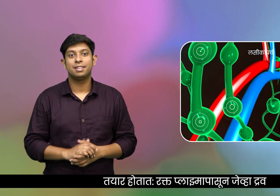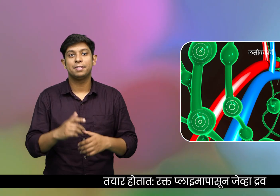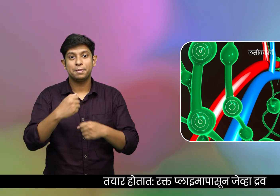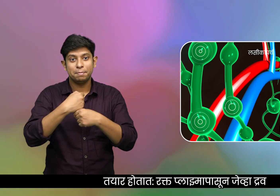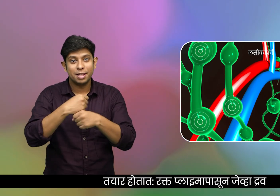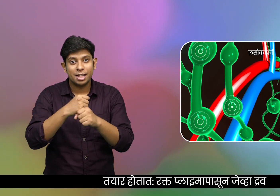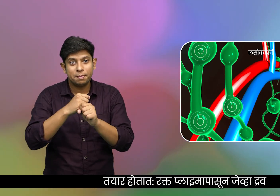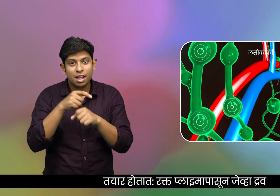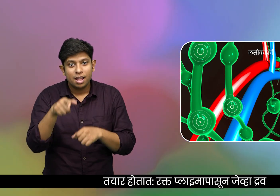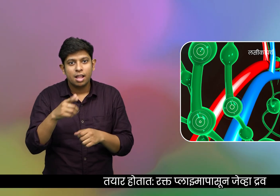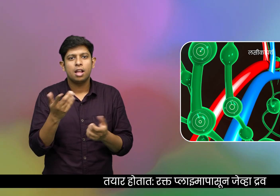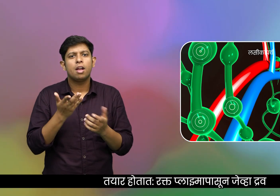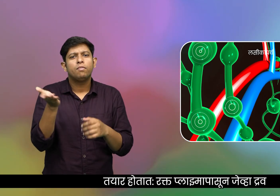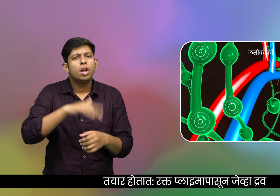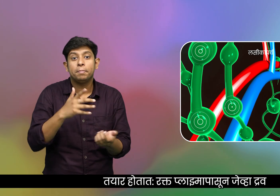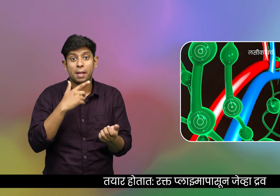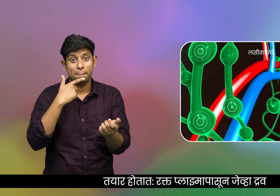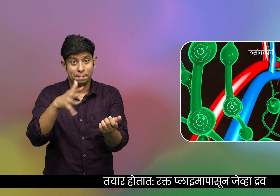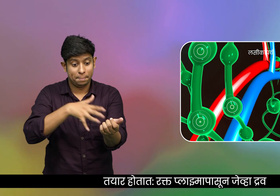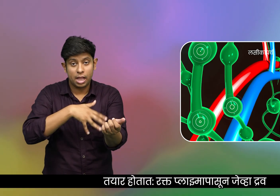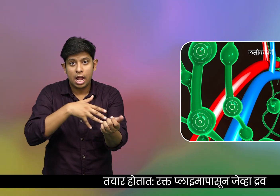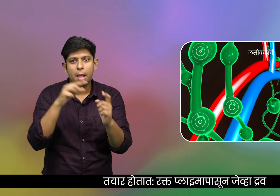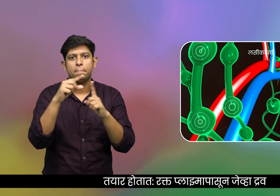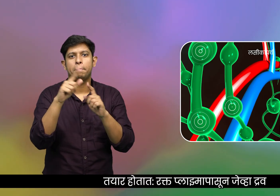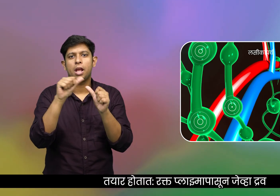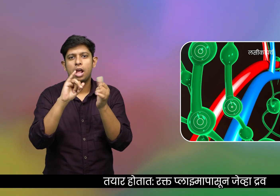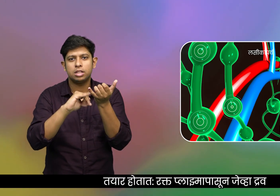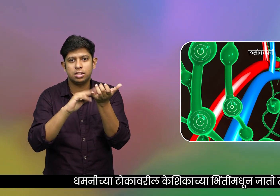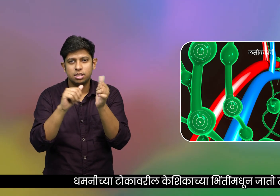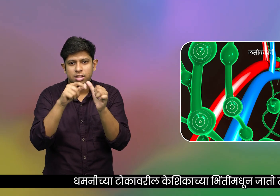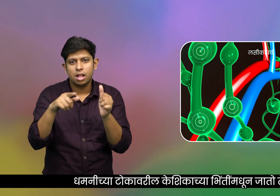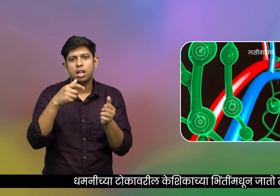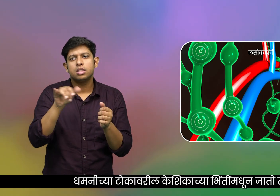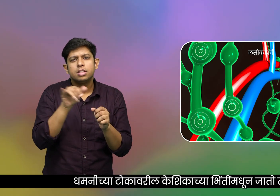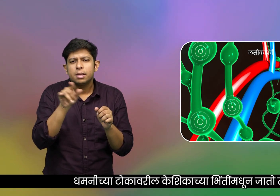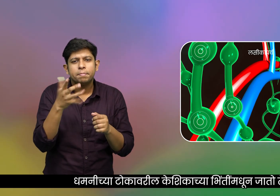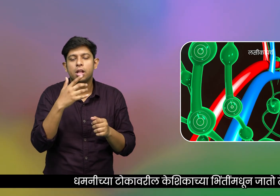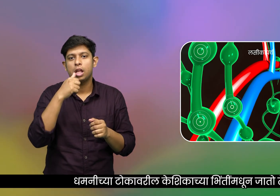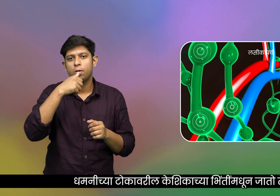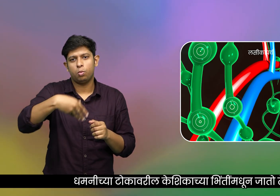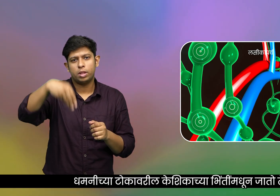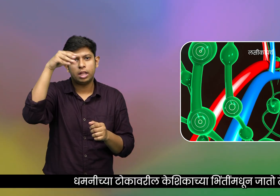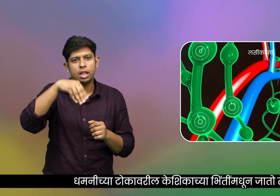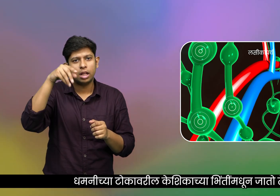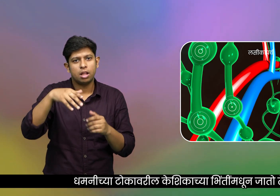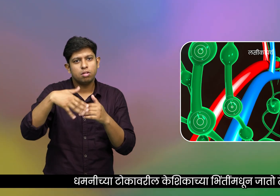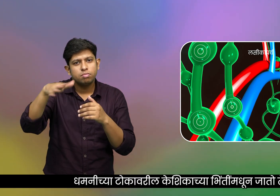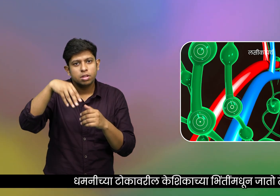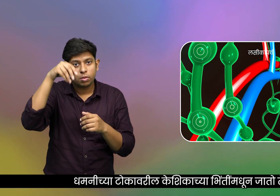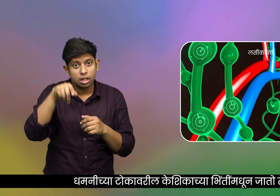तयार होतात. रक्त प्लाझ्मापासून जेव्हा द्रव धमनिकाच्या टोकावरील केशिकांच्या